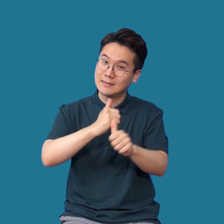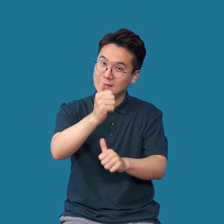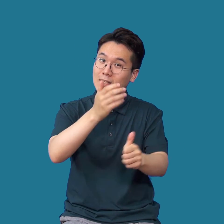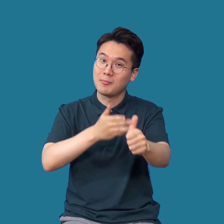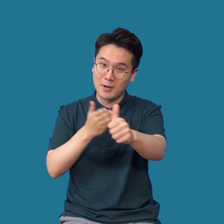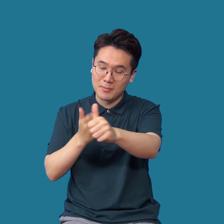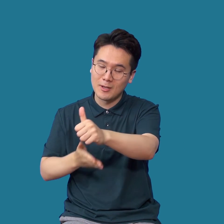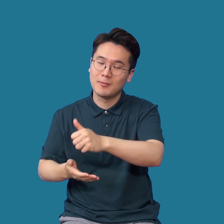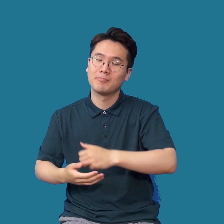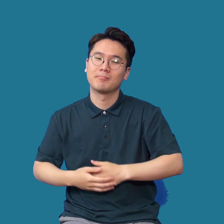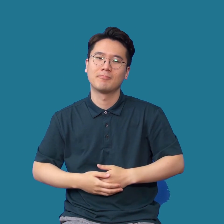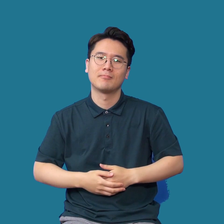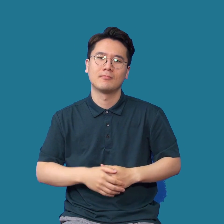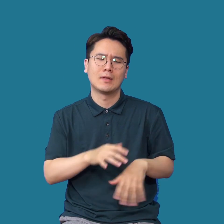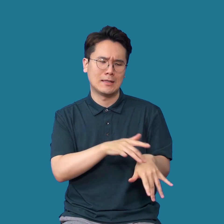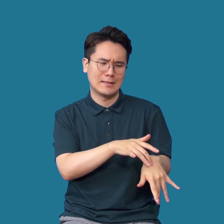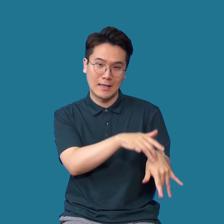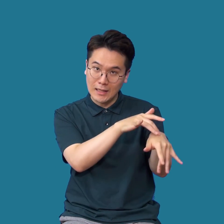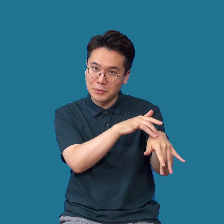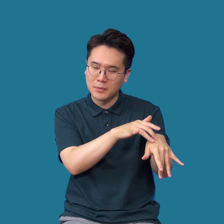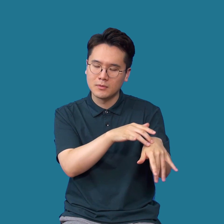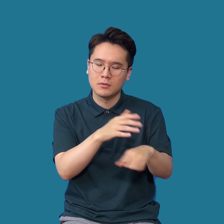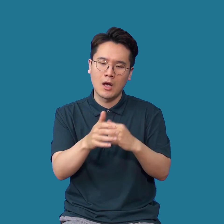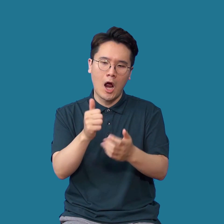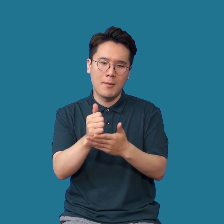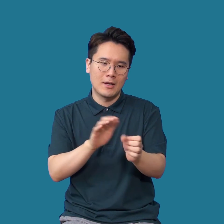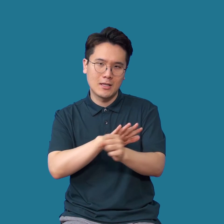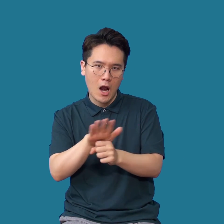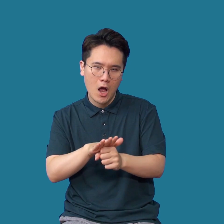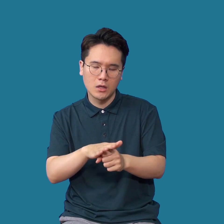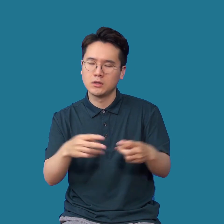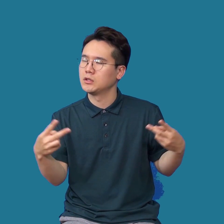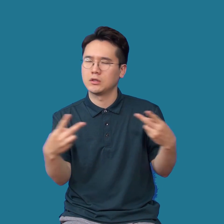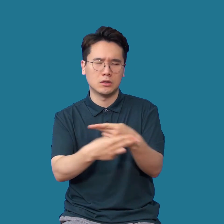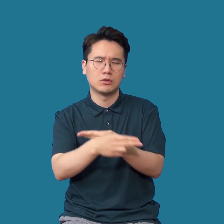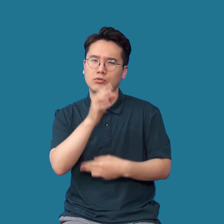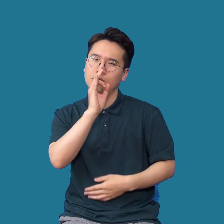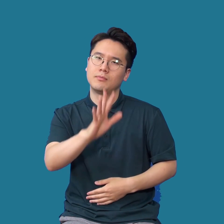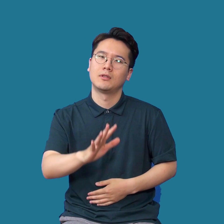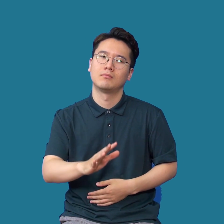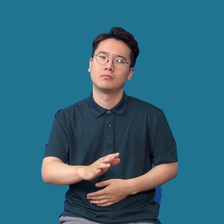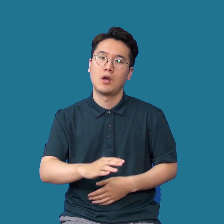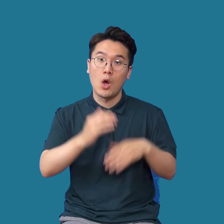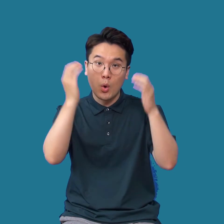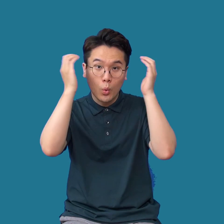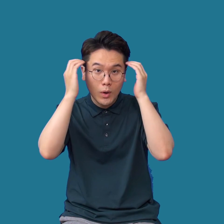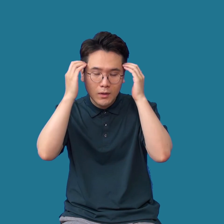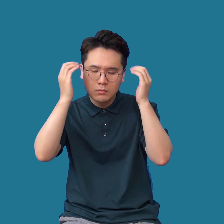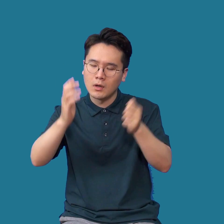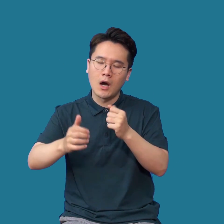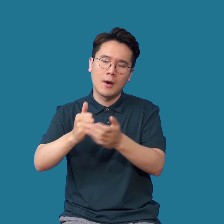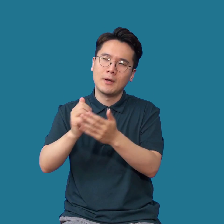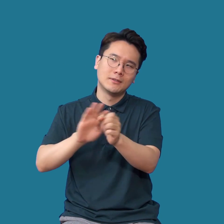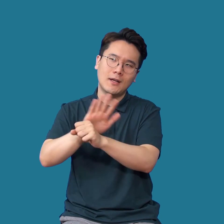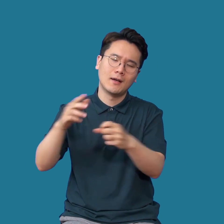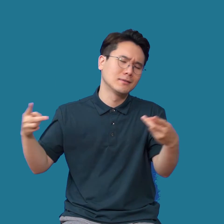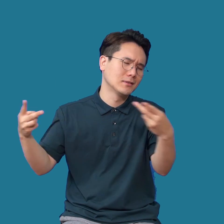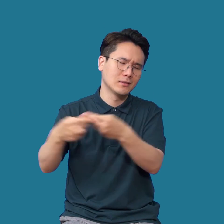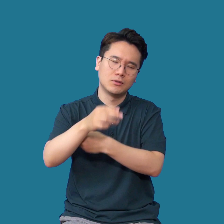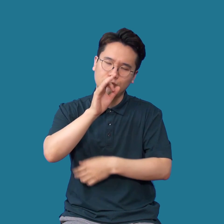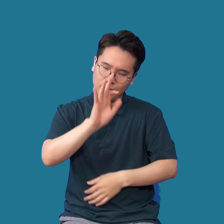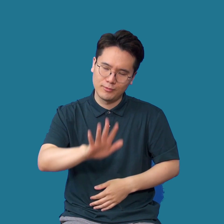바랍니다. 사탄도 하나님의 사랑에서 우리를 끊을 수 없습니다. 고난도 하나님의 사랑에서 우리를 끊을 수